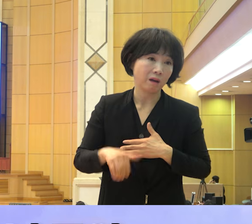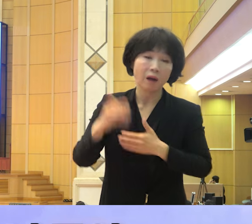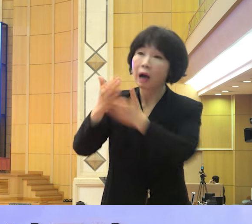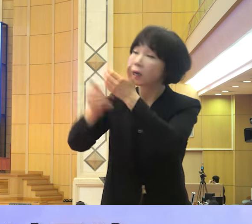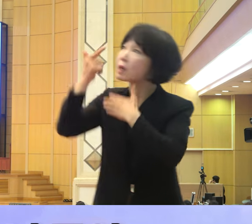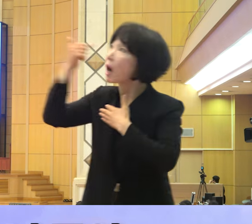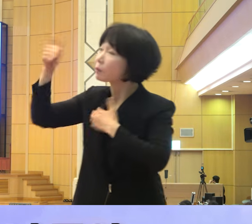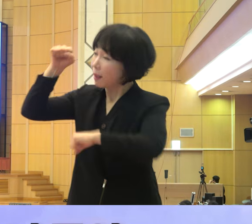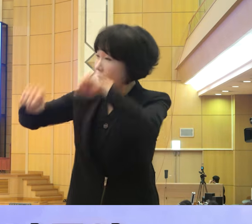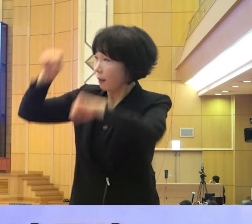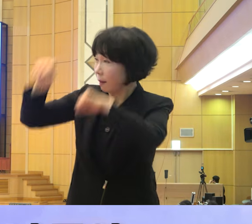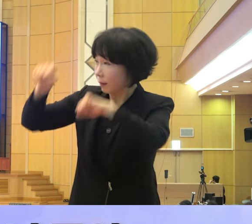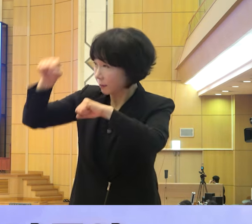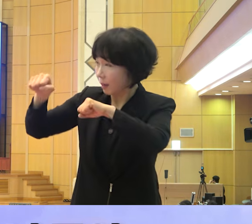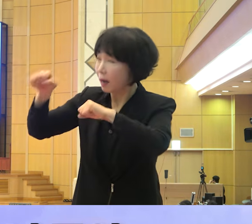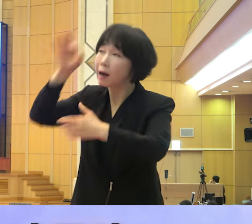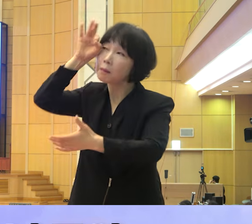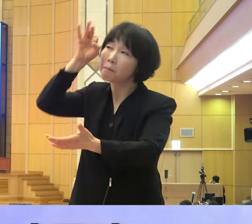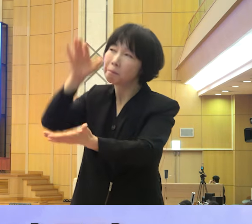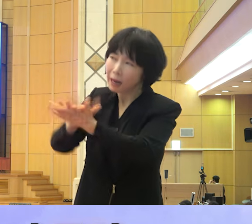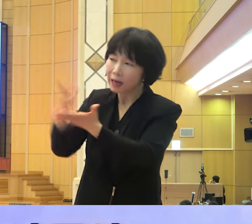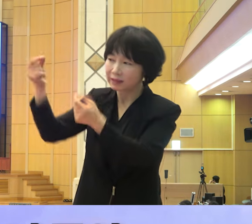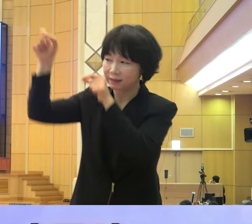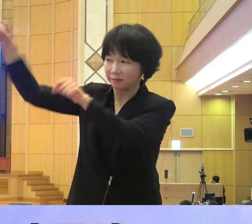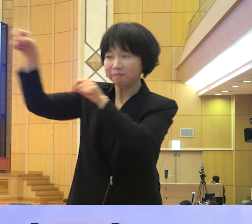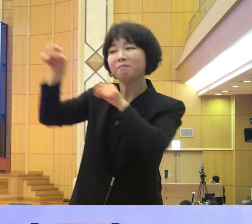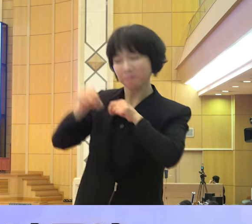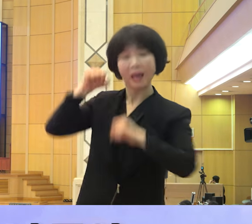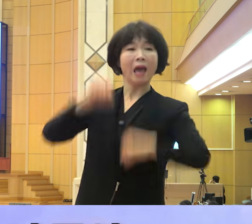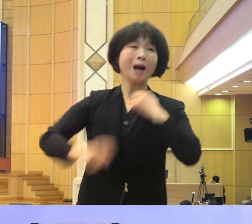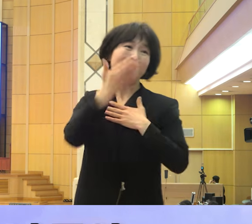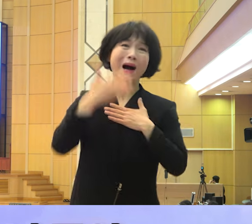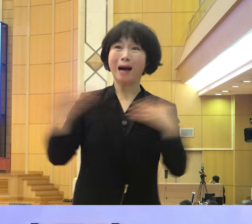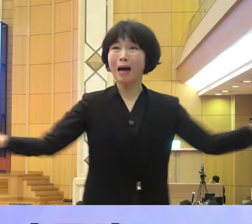행하시는 그것을 아들도 그와 같이 행하는 것이다.